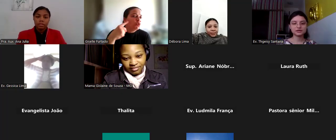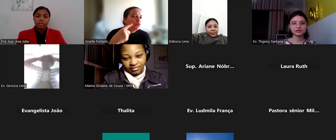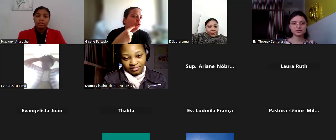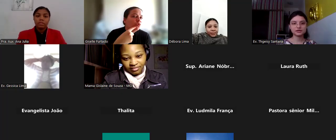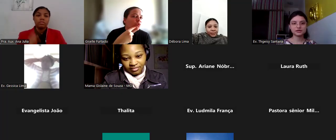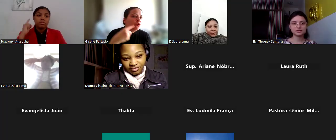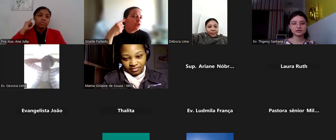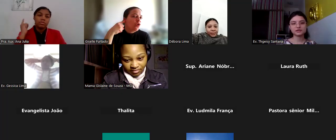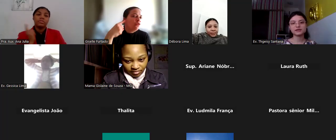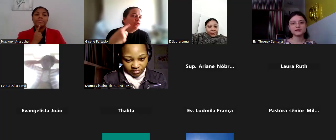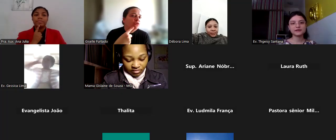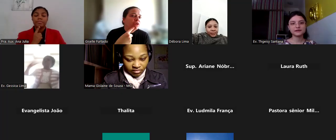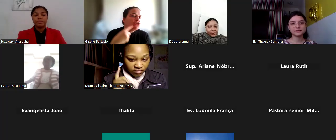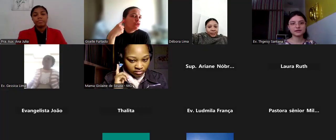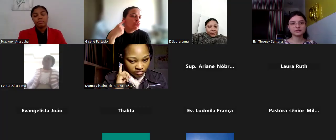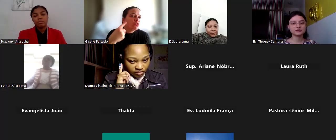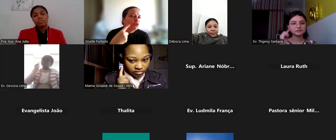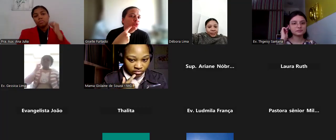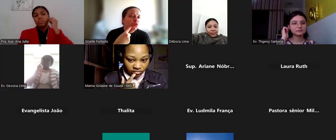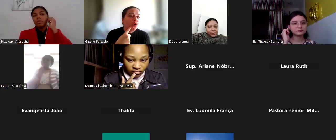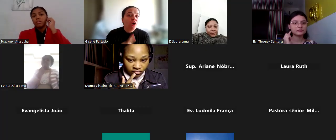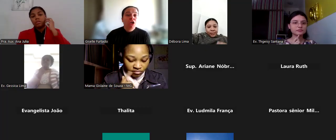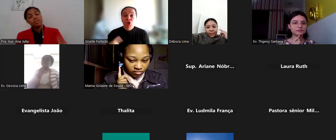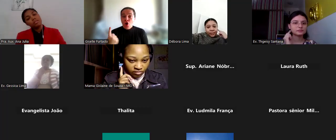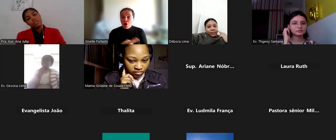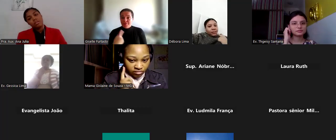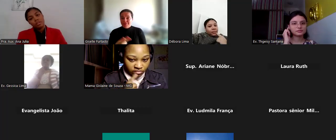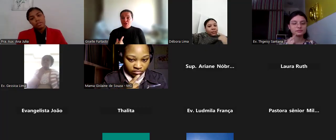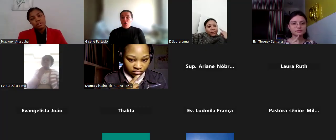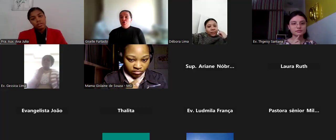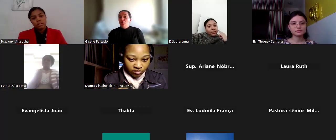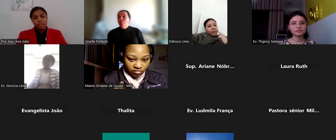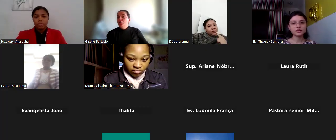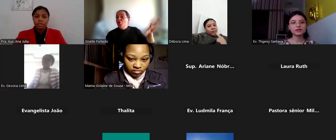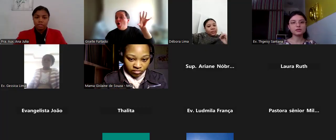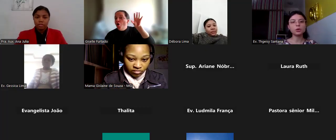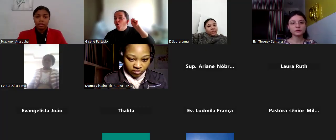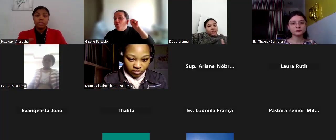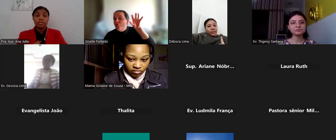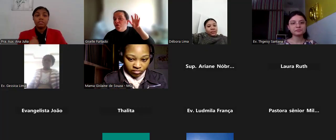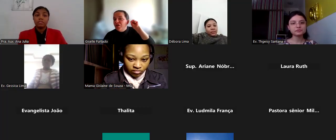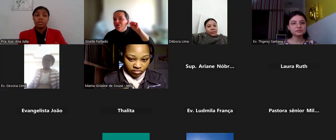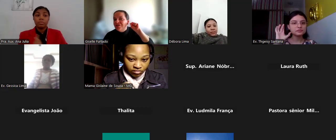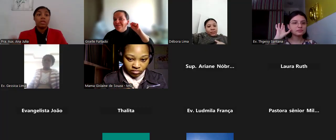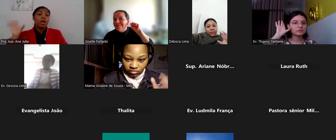surdo, ouvido, queixo, surdo. Nós somos ouvintes.